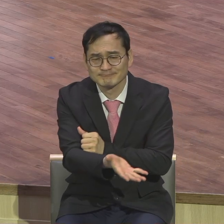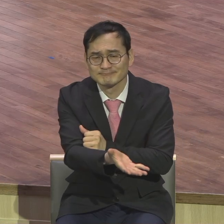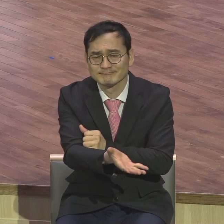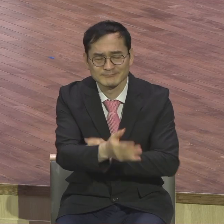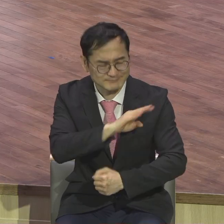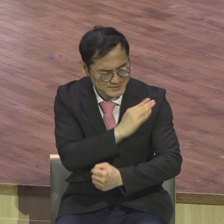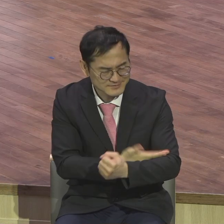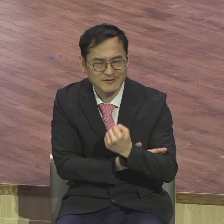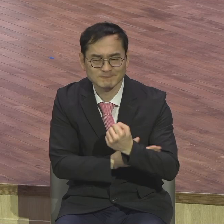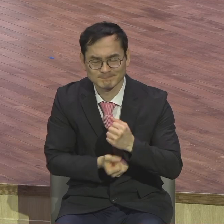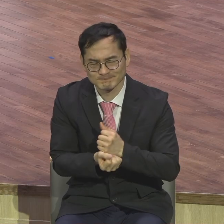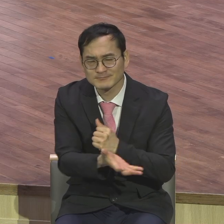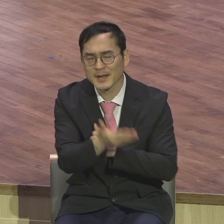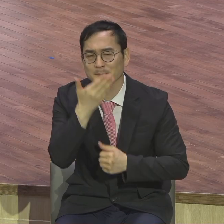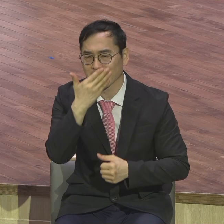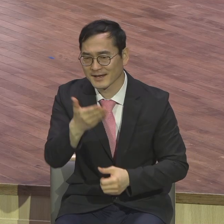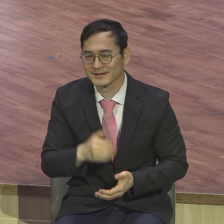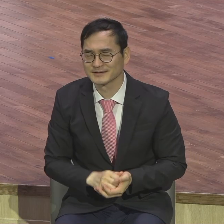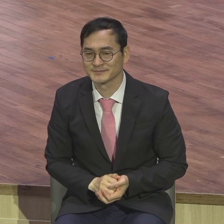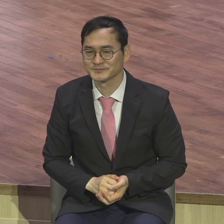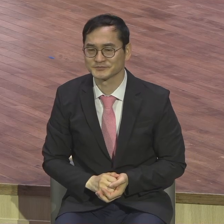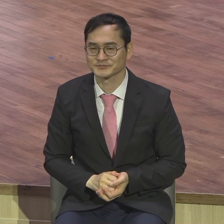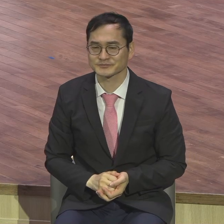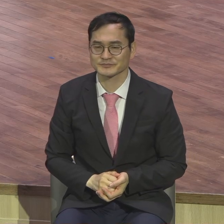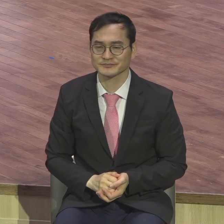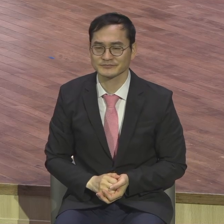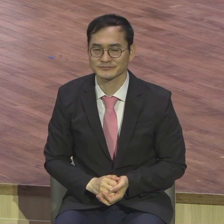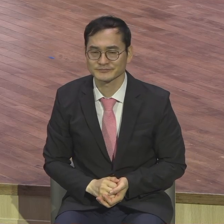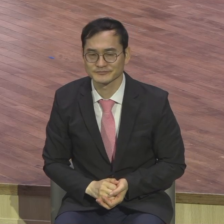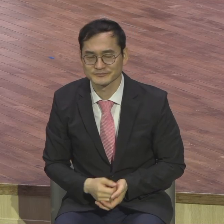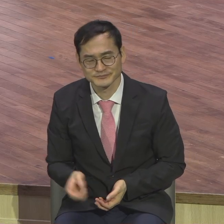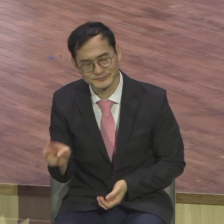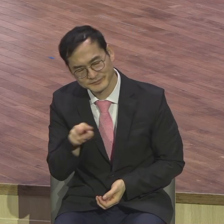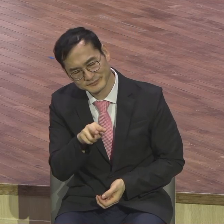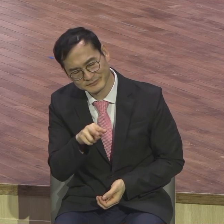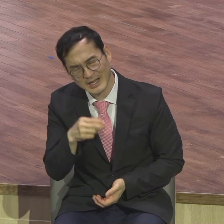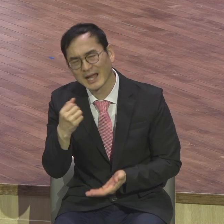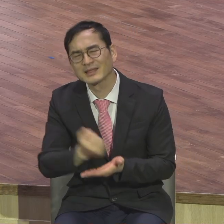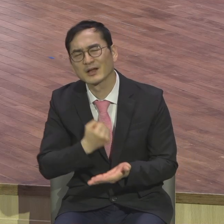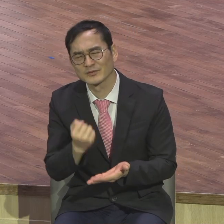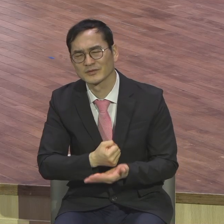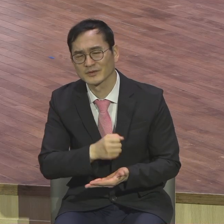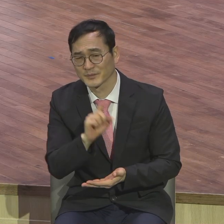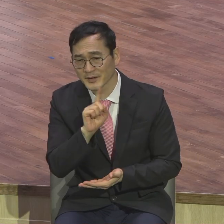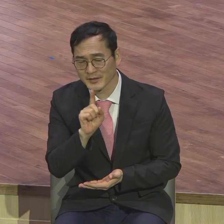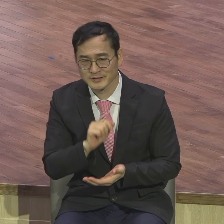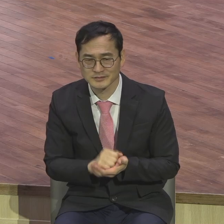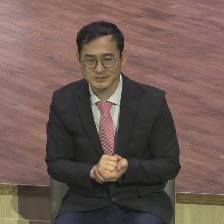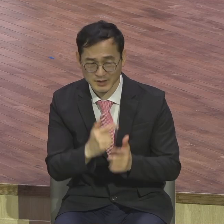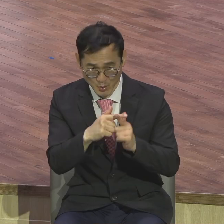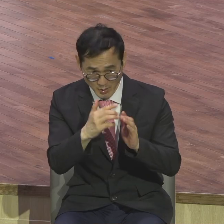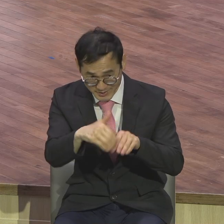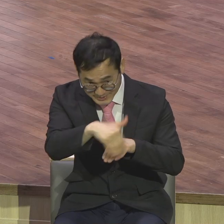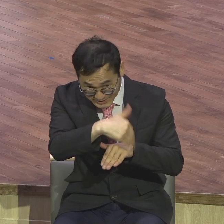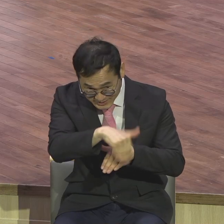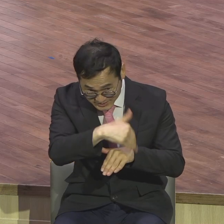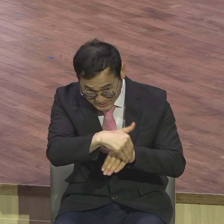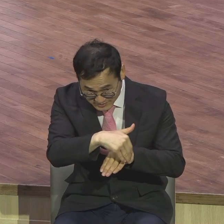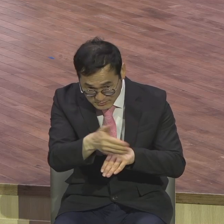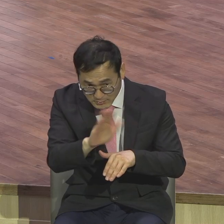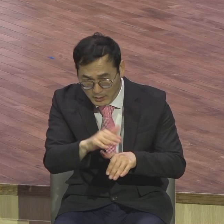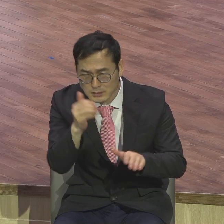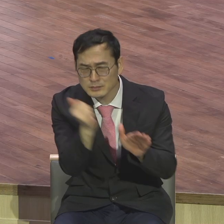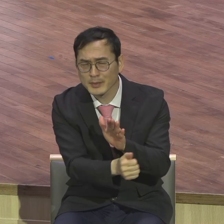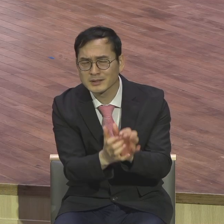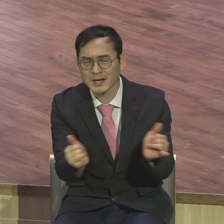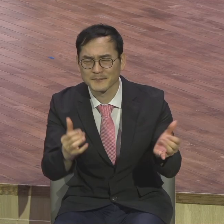제가 목회하면서 가장 안타까운 것이 무엇인지 아세요? 교회 다니면서 실패하는 사람